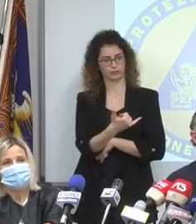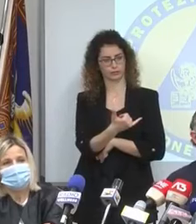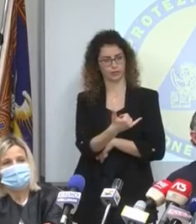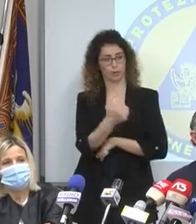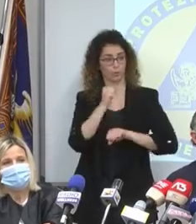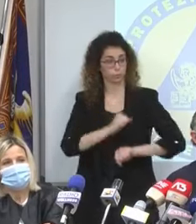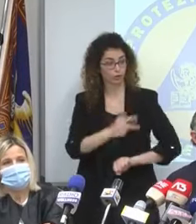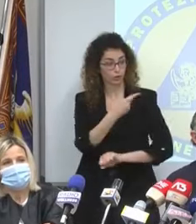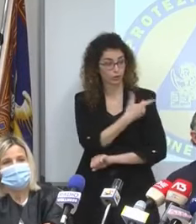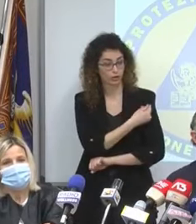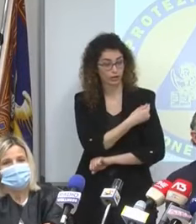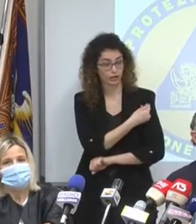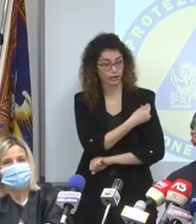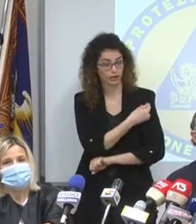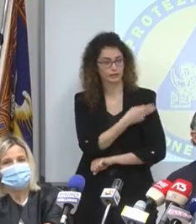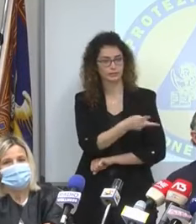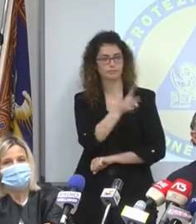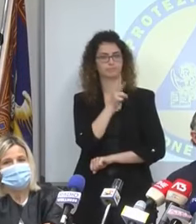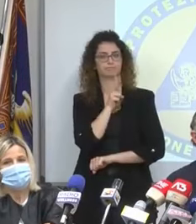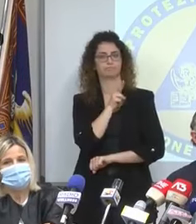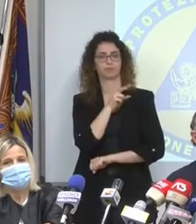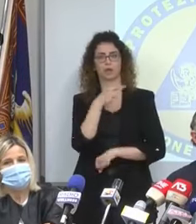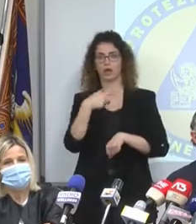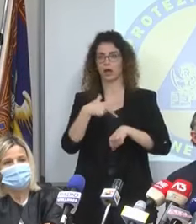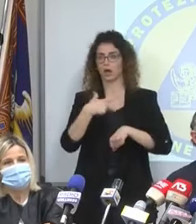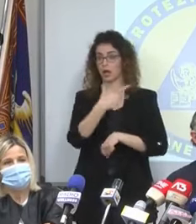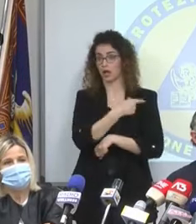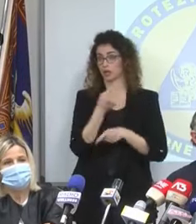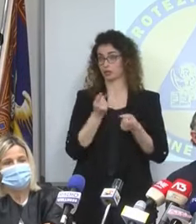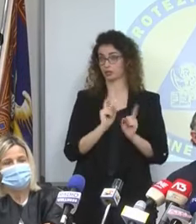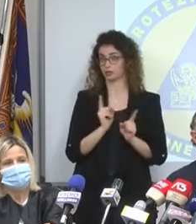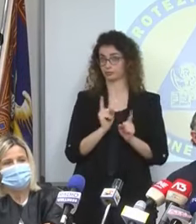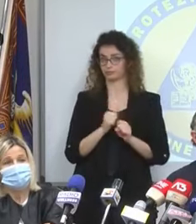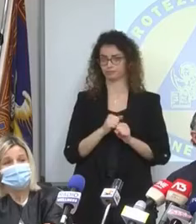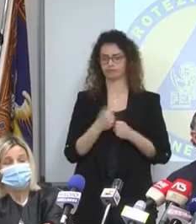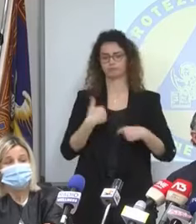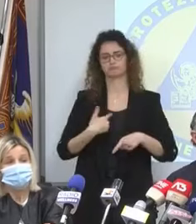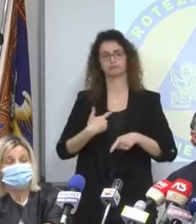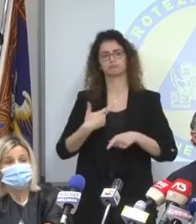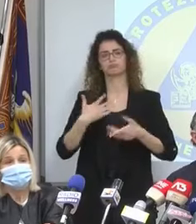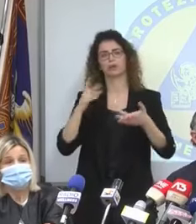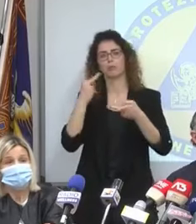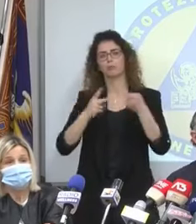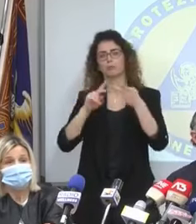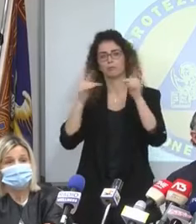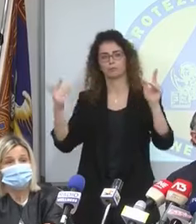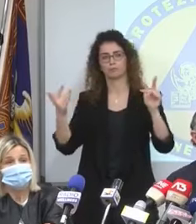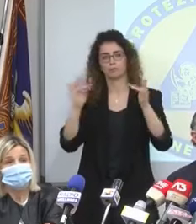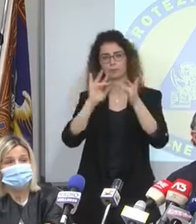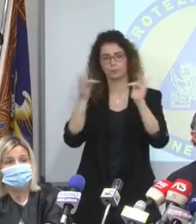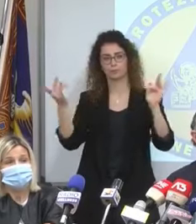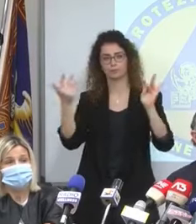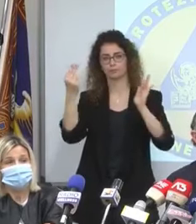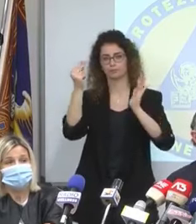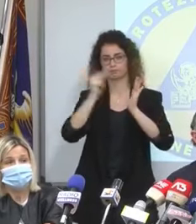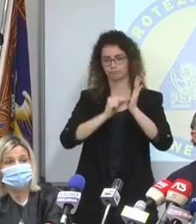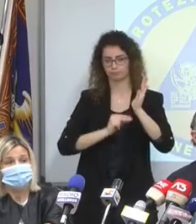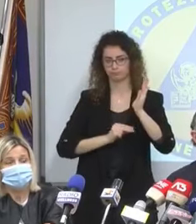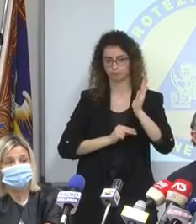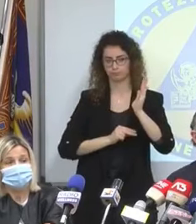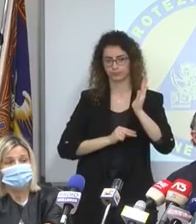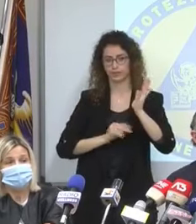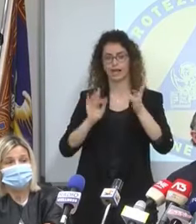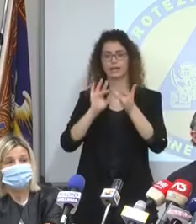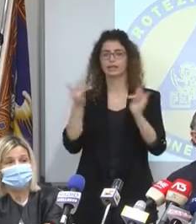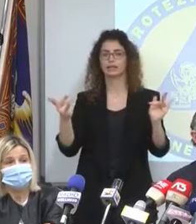chiedendogli se si poteva vaccinare, il medico di base le ha risposto che lui non gli faceva i vaccini. Allora ha provato a prenotare, a fare la prenotazione online e